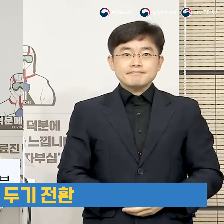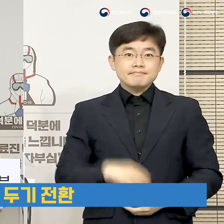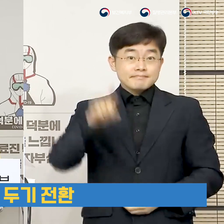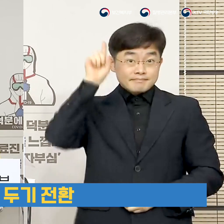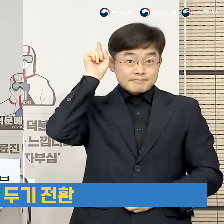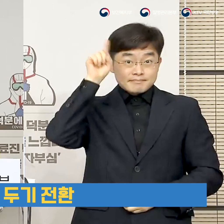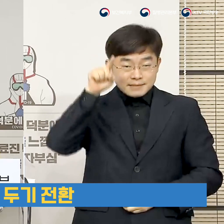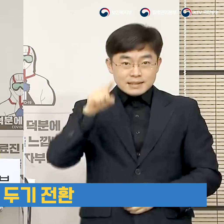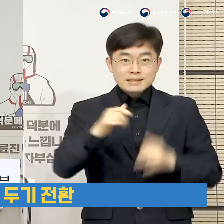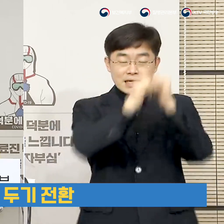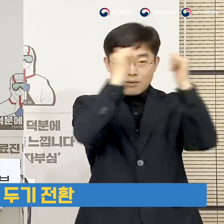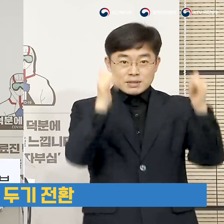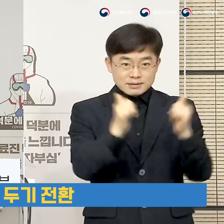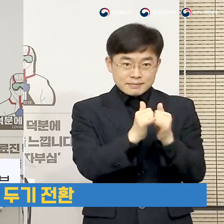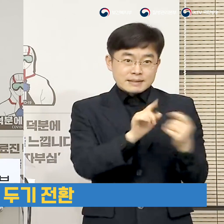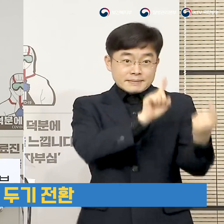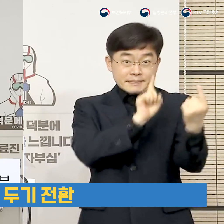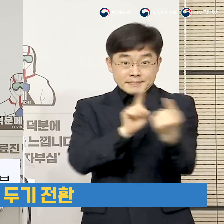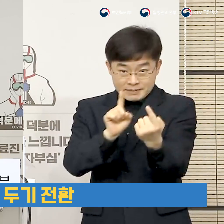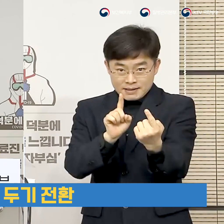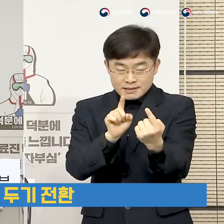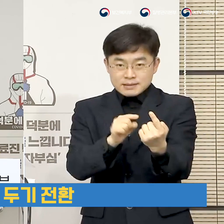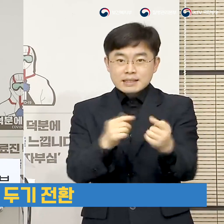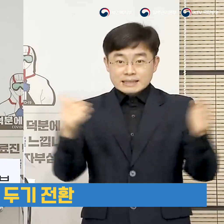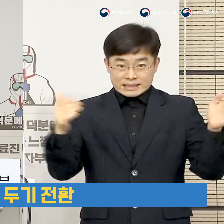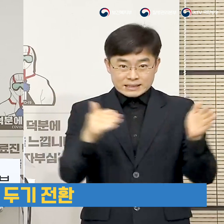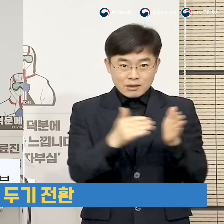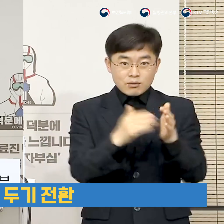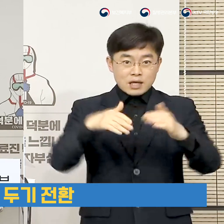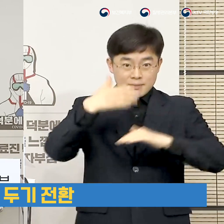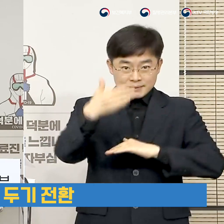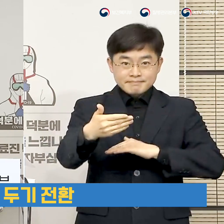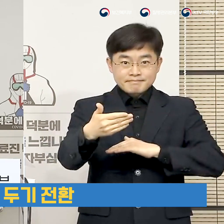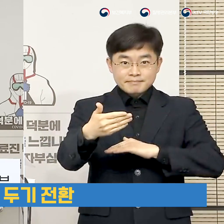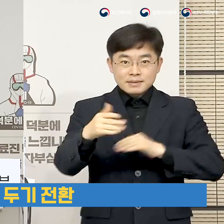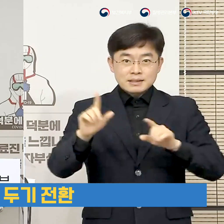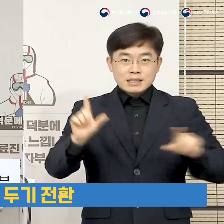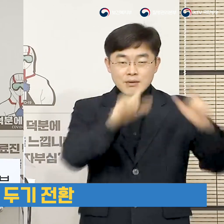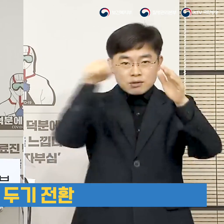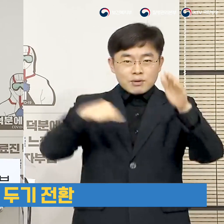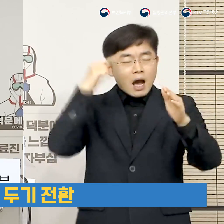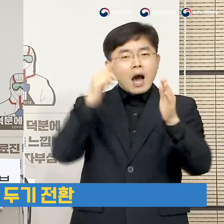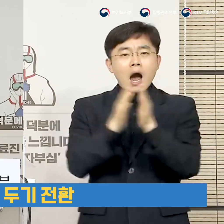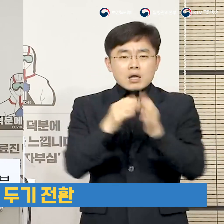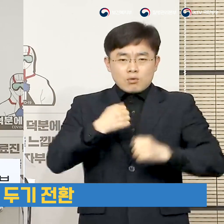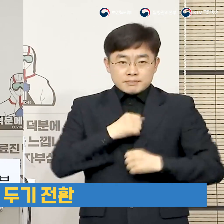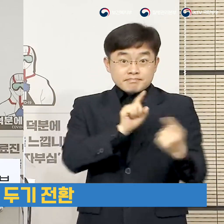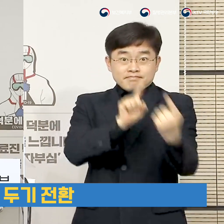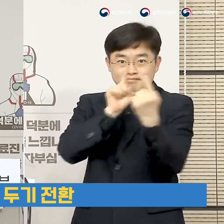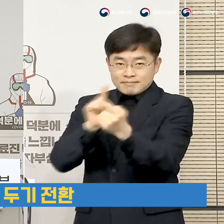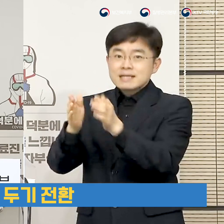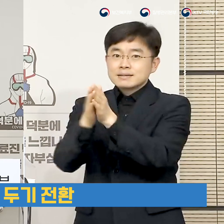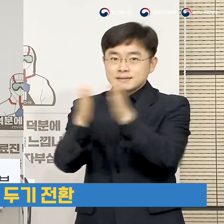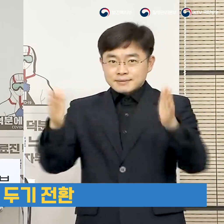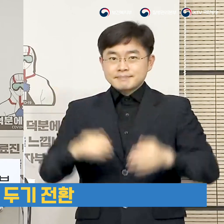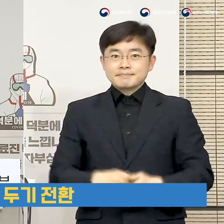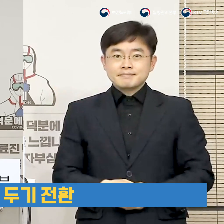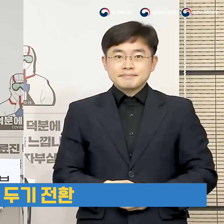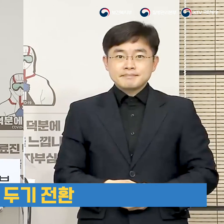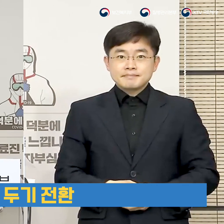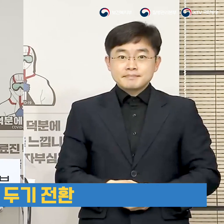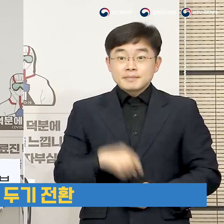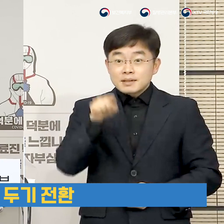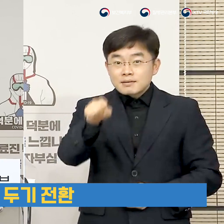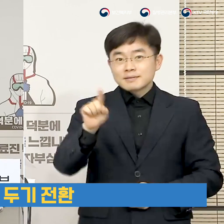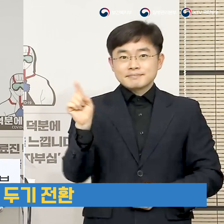내일은 사회적 거리두기에서 생활 속 거리두기로 전환하는 첫날입니다. 생활 속 거리두기로의